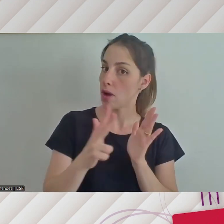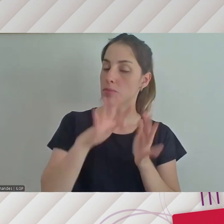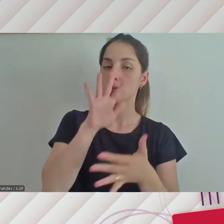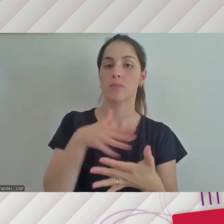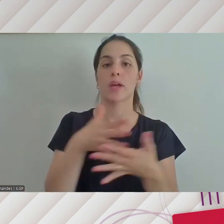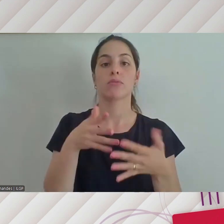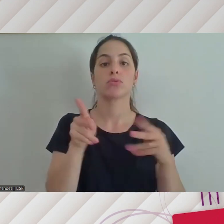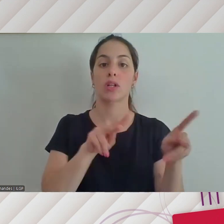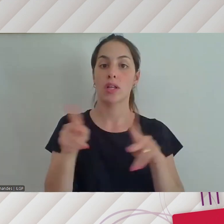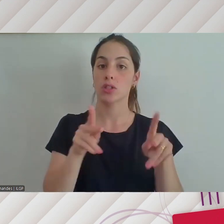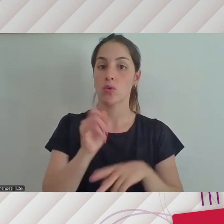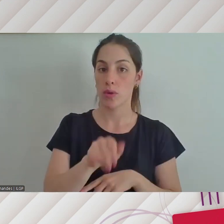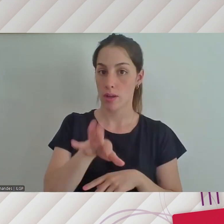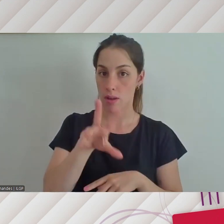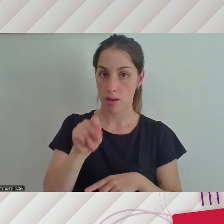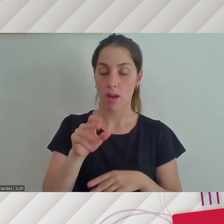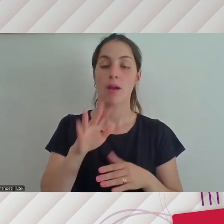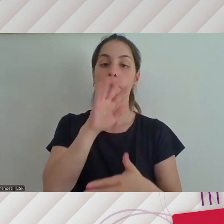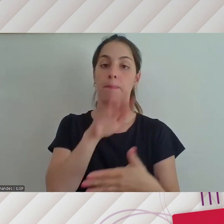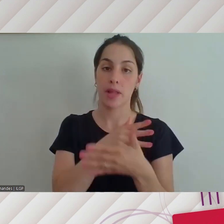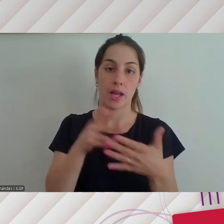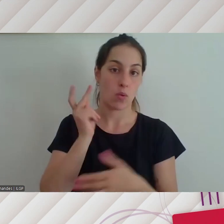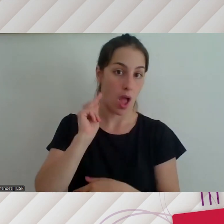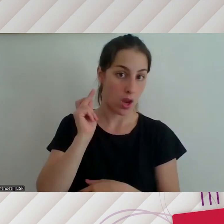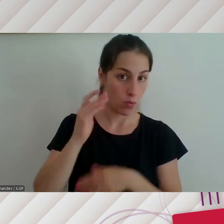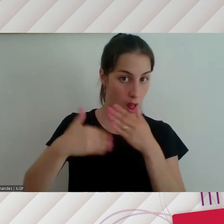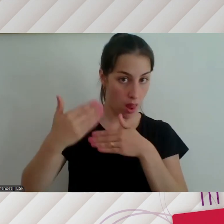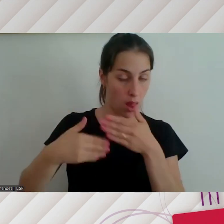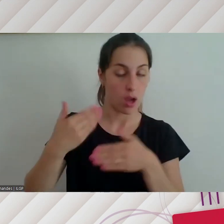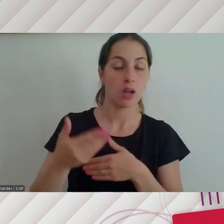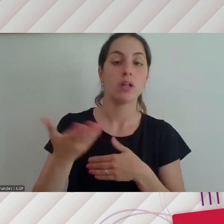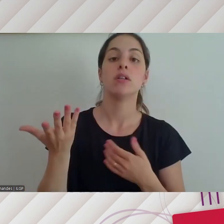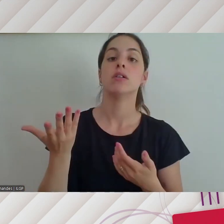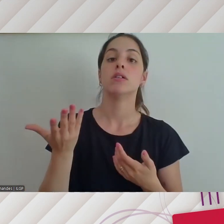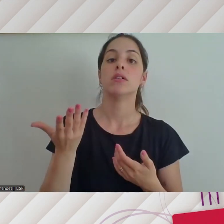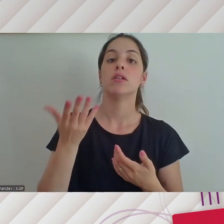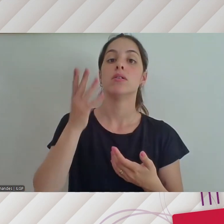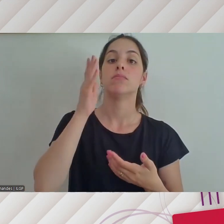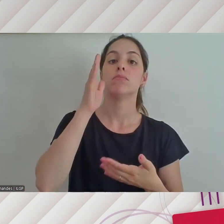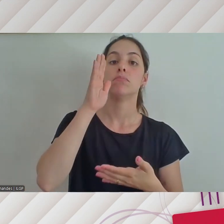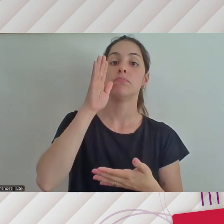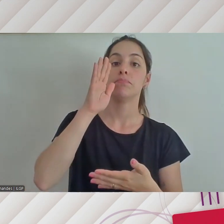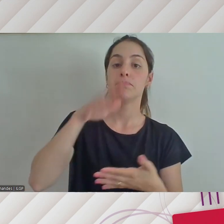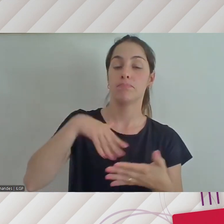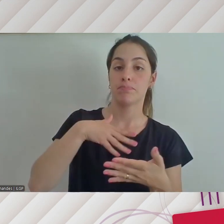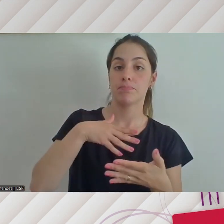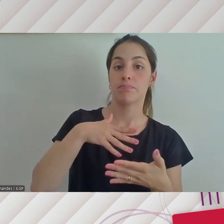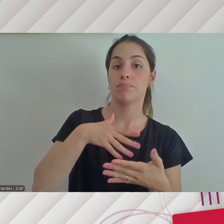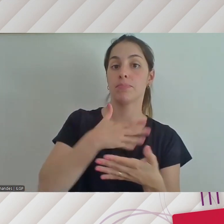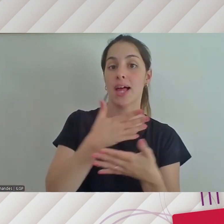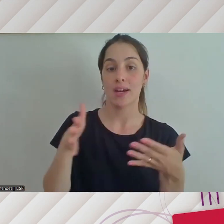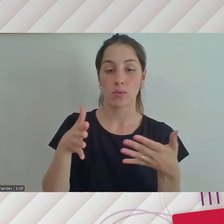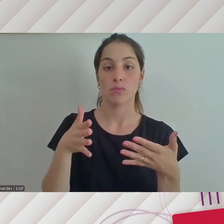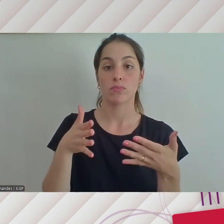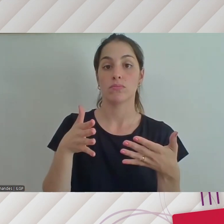do INA, os planos anuais, as distinções, aprovamos as distinções